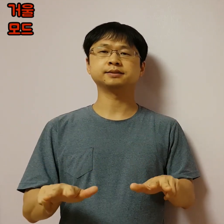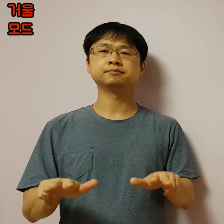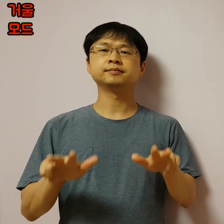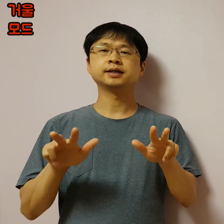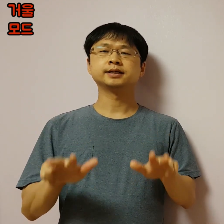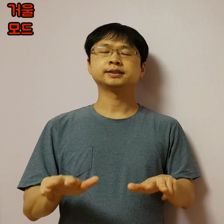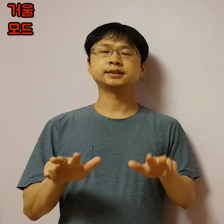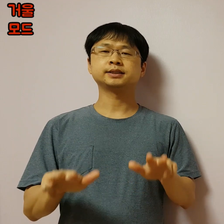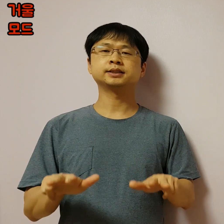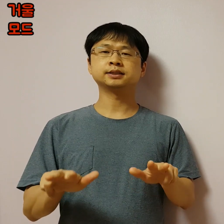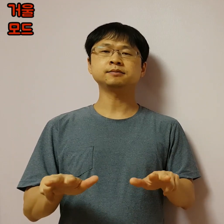지금